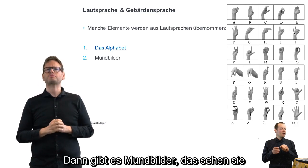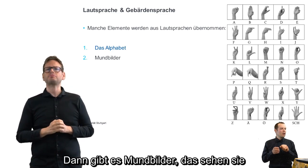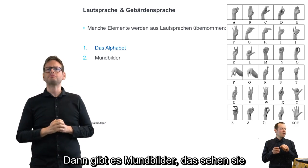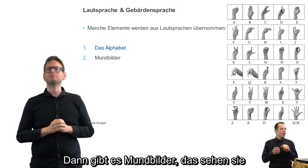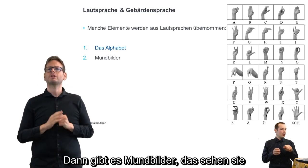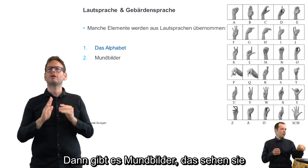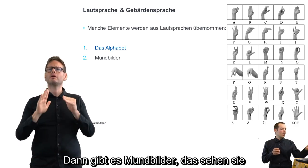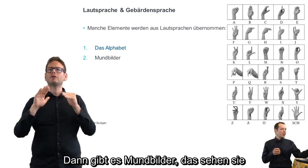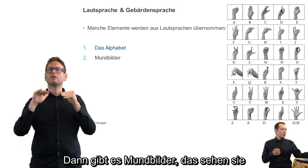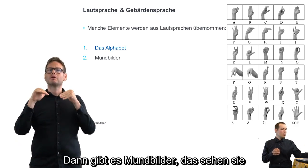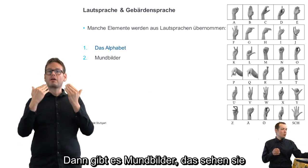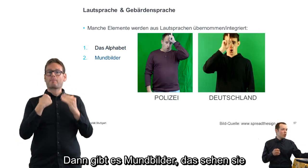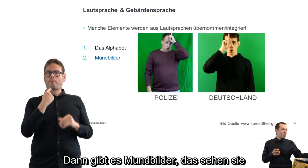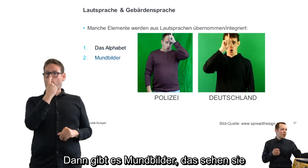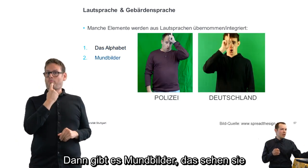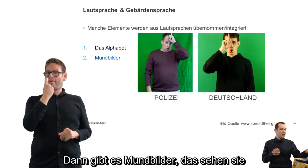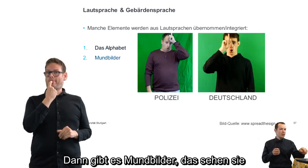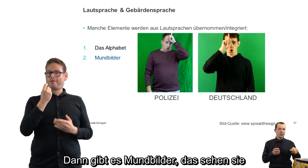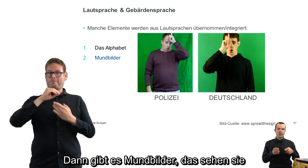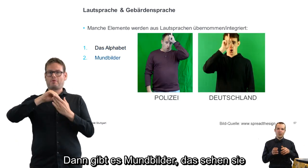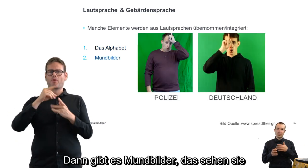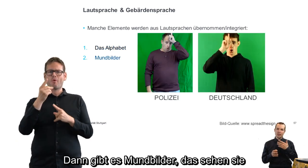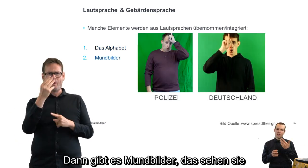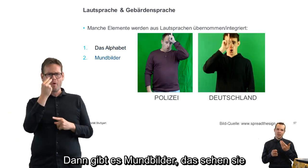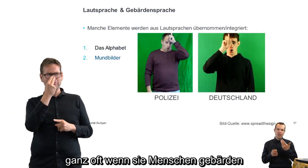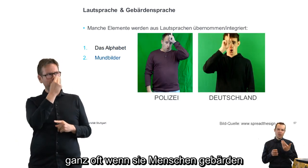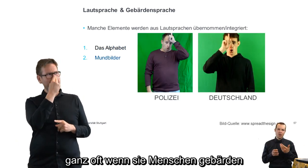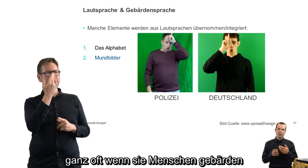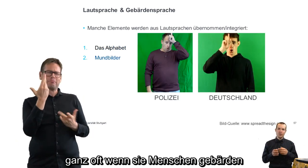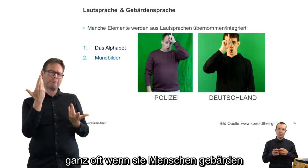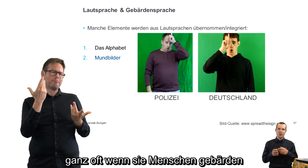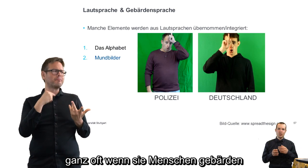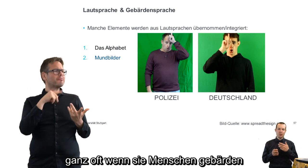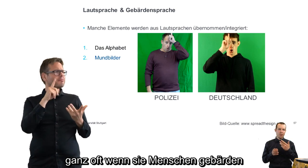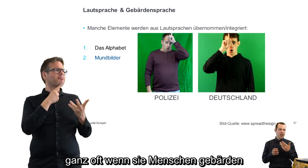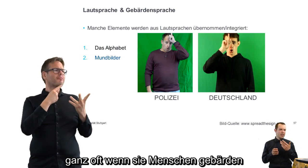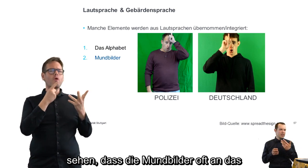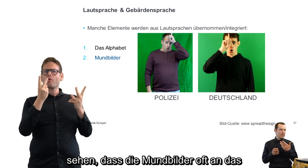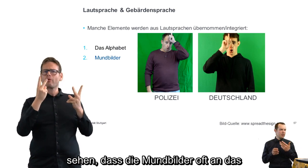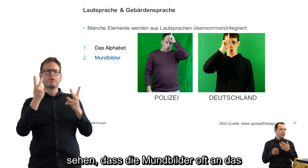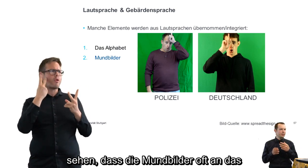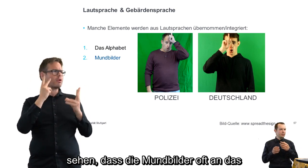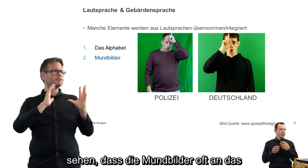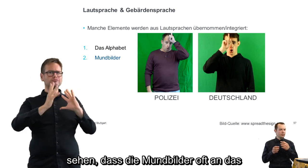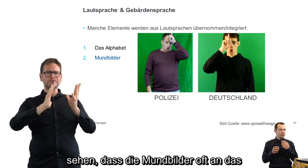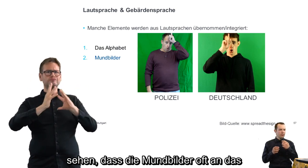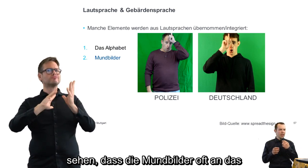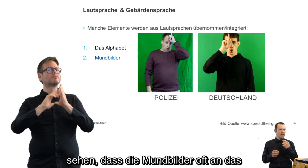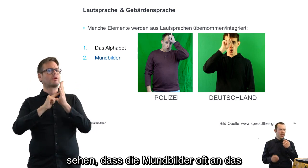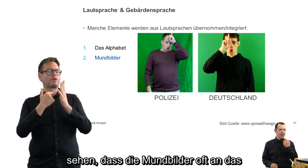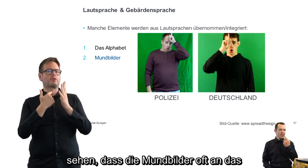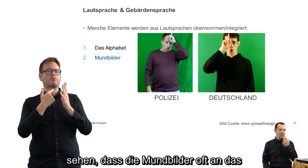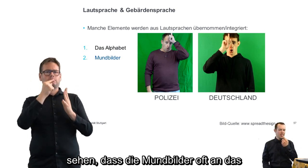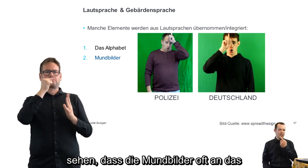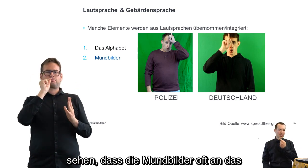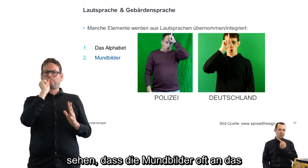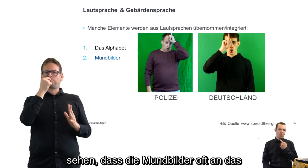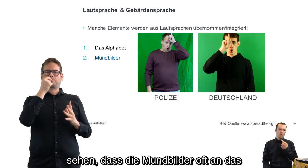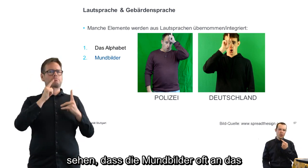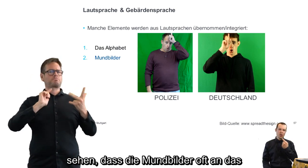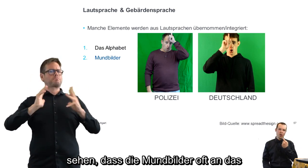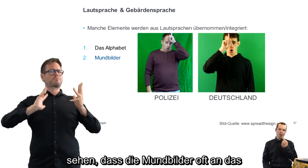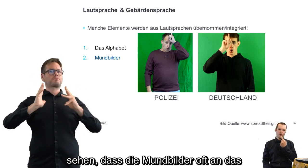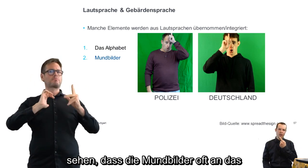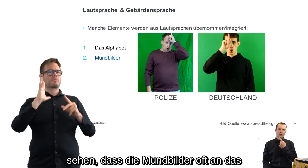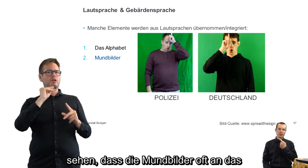zusammenzieht. Dann gibt es Mundbilder, das sehen Sie ganz oft, wenn Sie Menschen Gebärden sehen, dass die